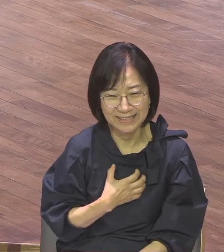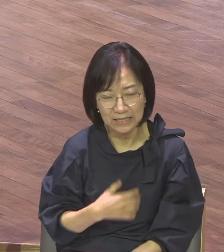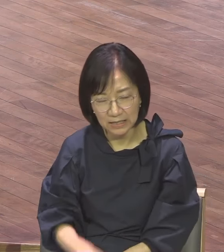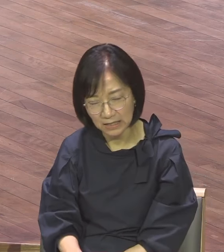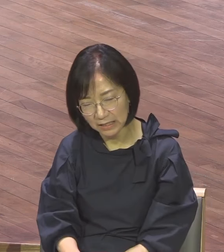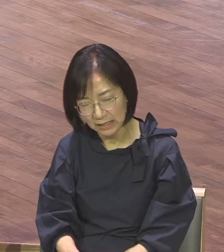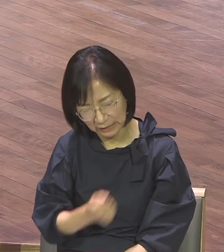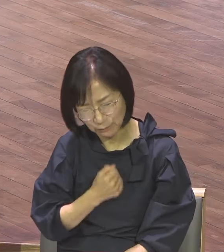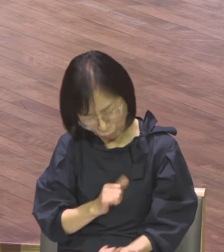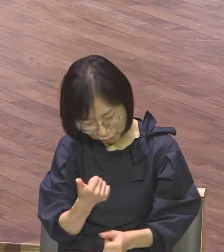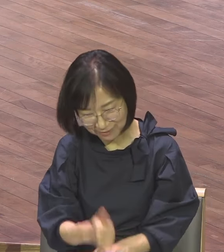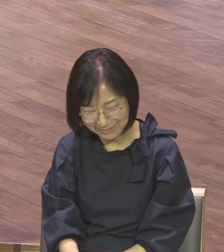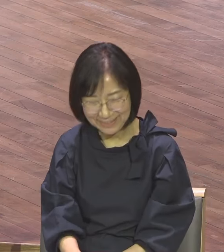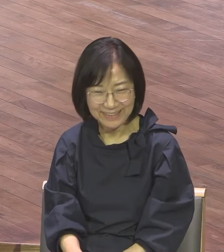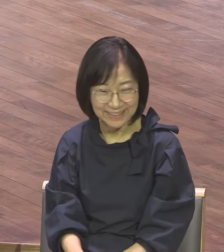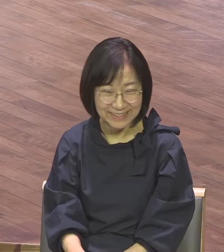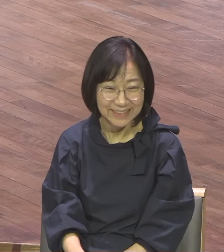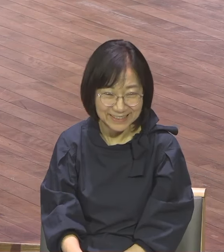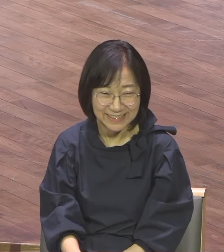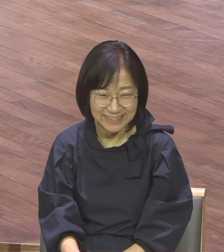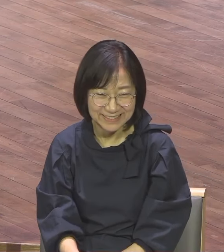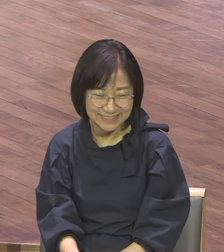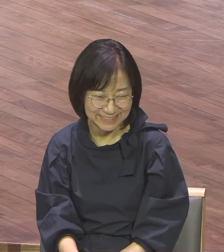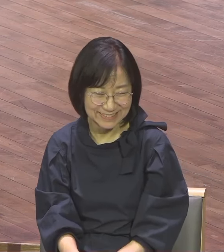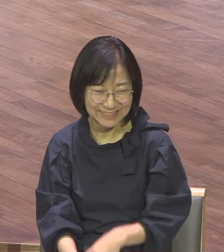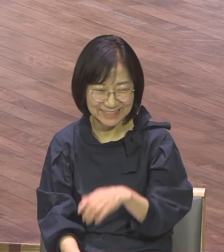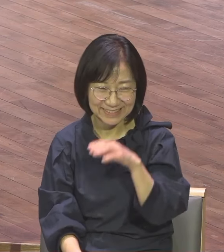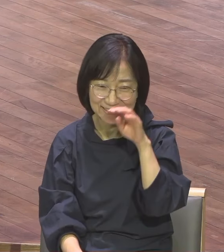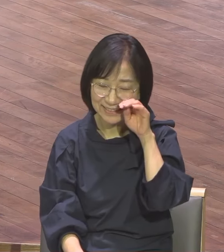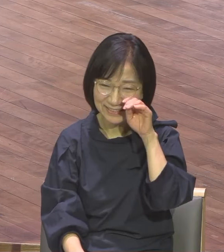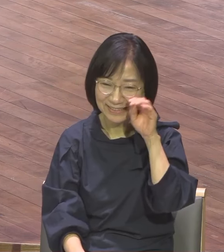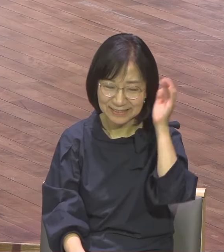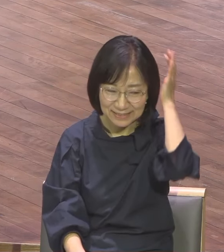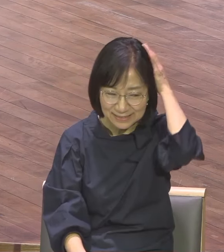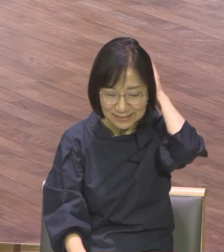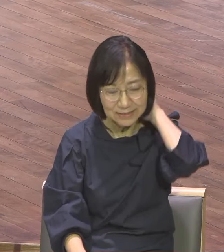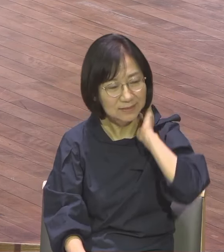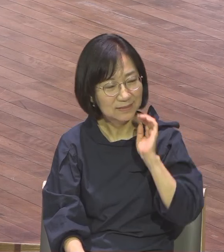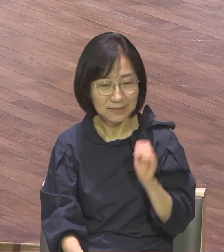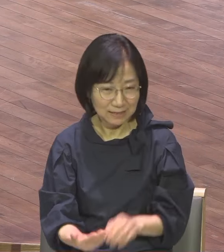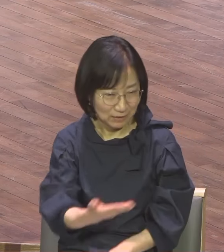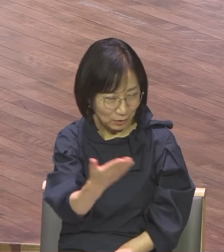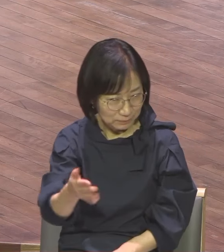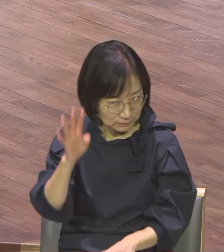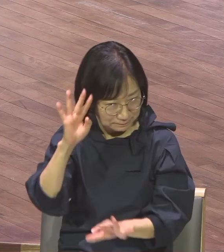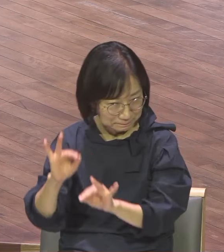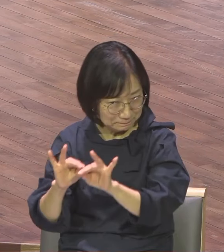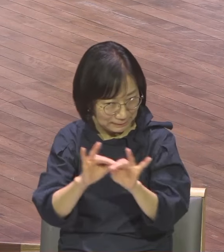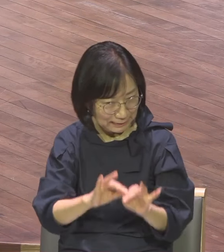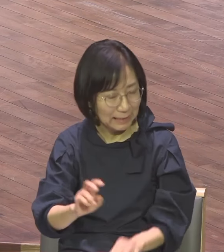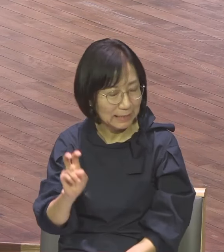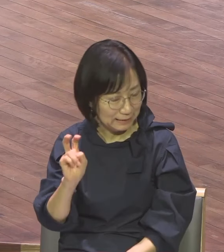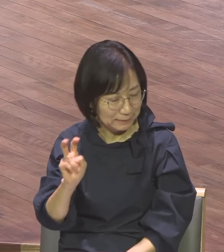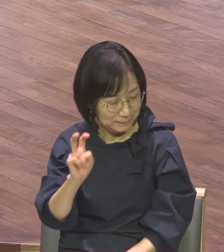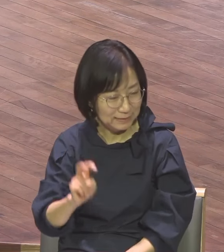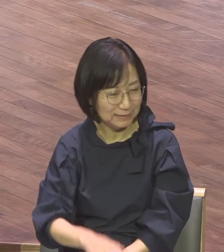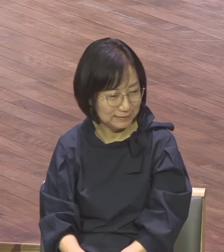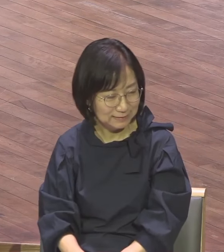미치는 거지요. 자, 이 표현에 공감하는 분들 많을 거예요. 그러면